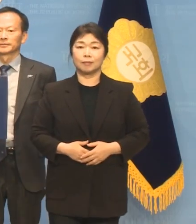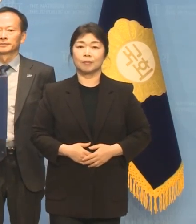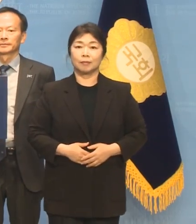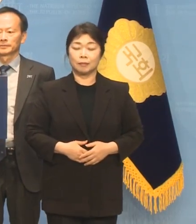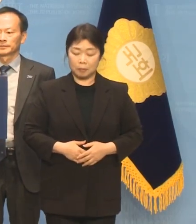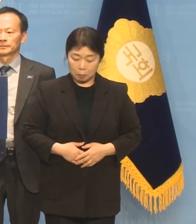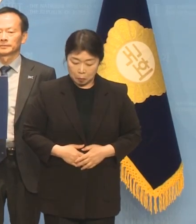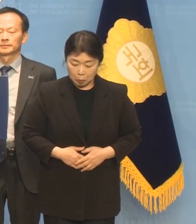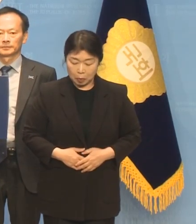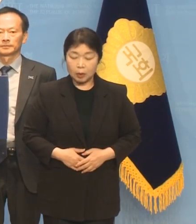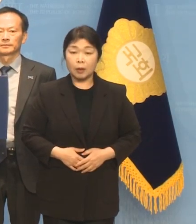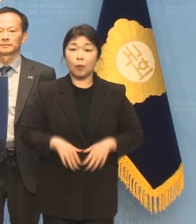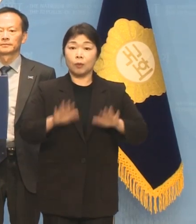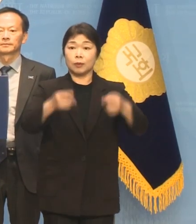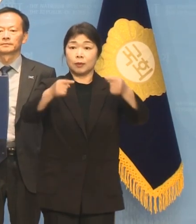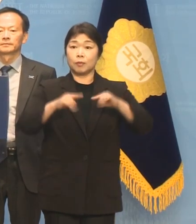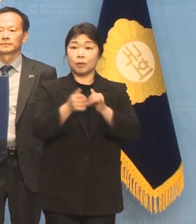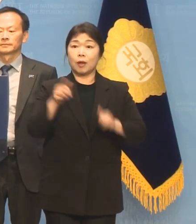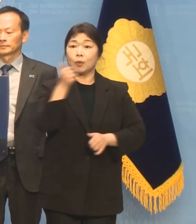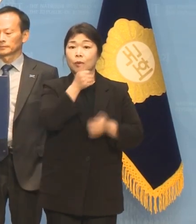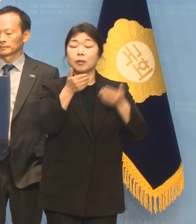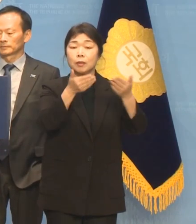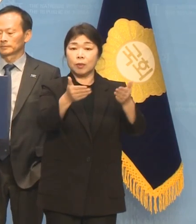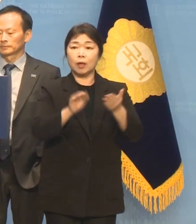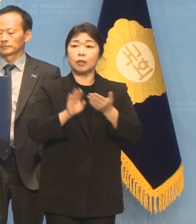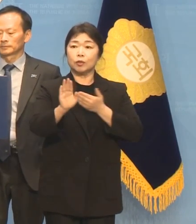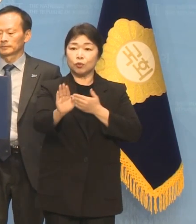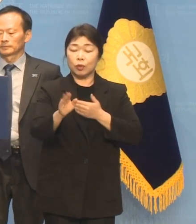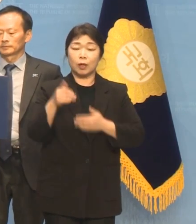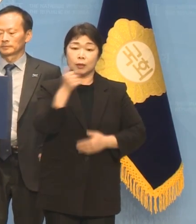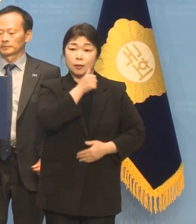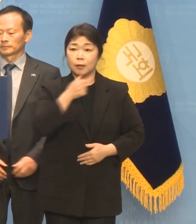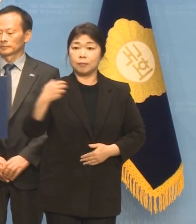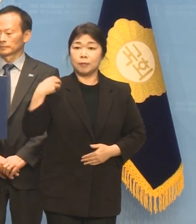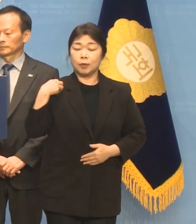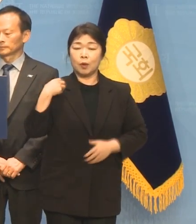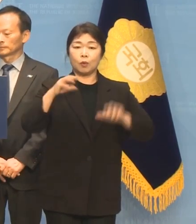준비했습니다 참석자 제가 소개해드리고 이후 진행은